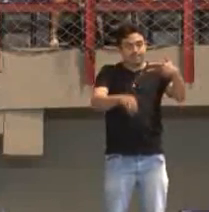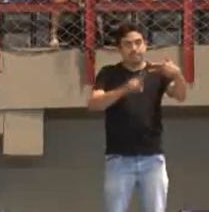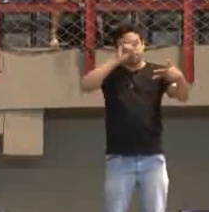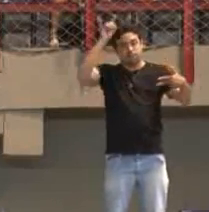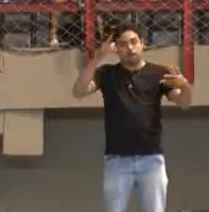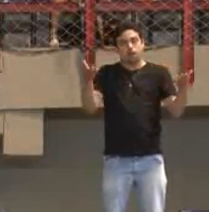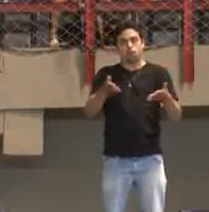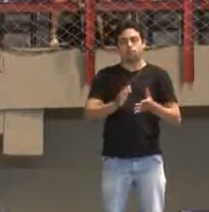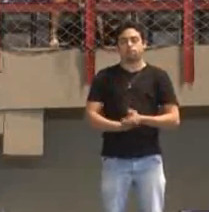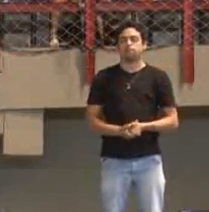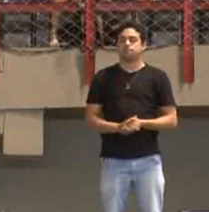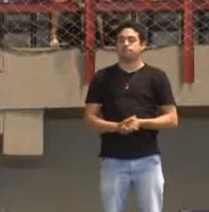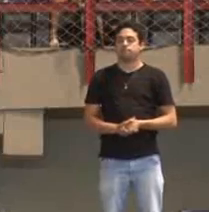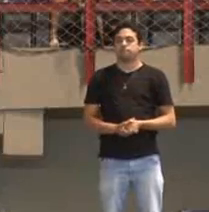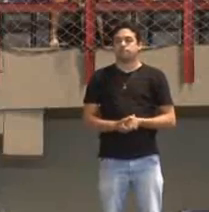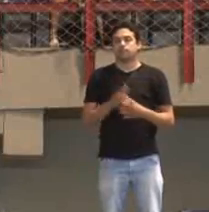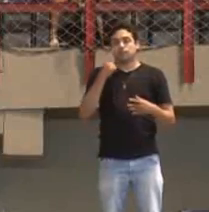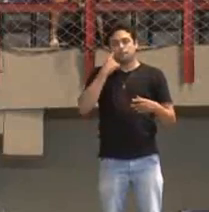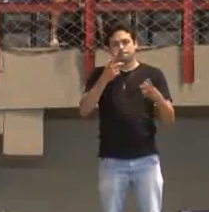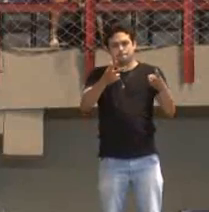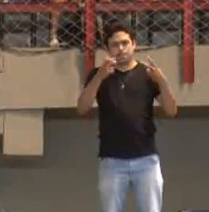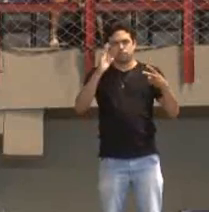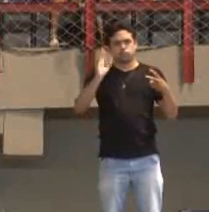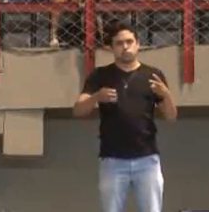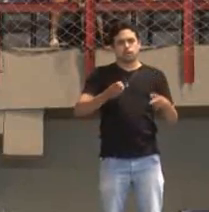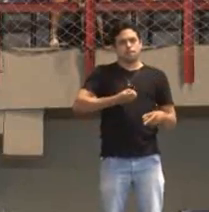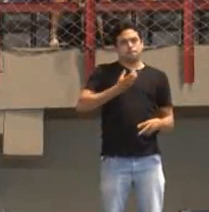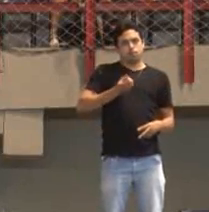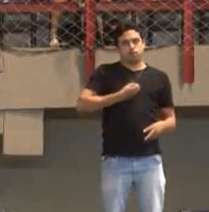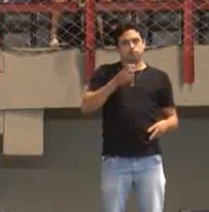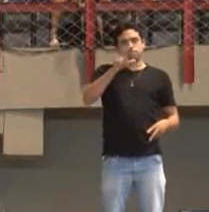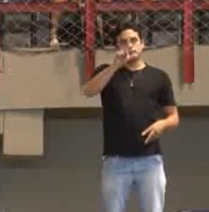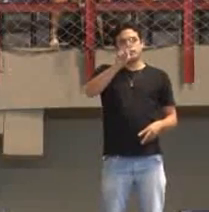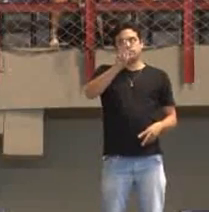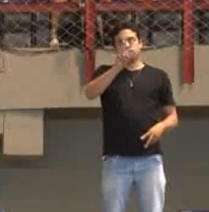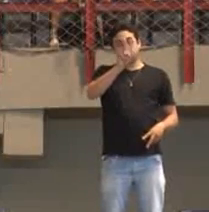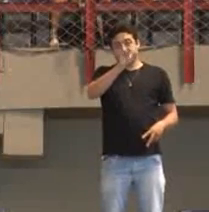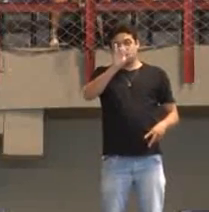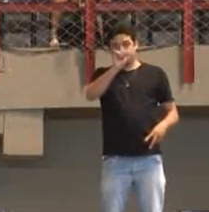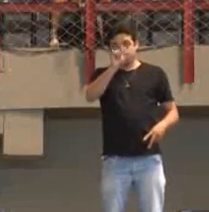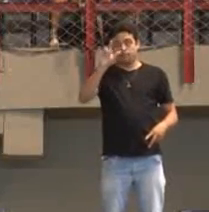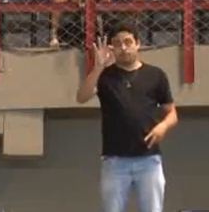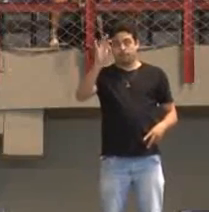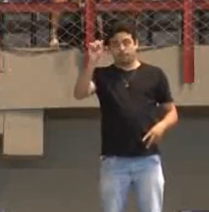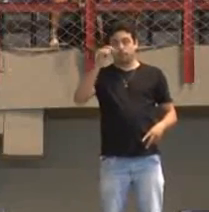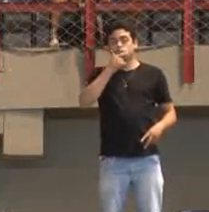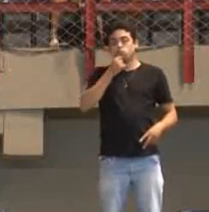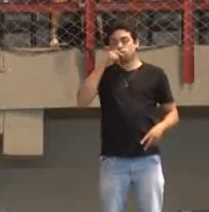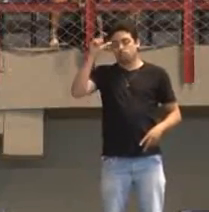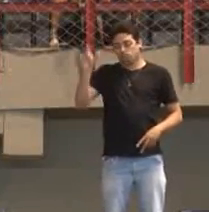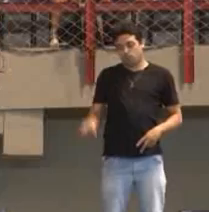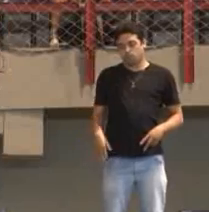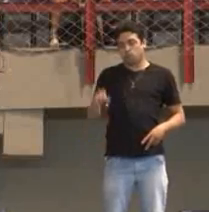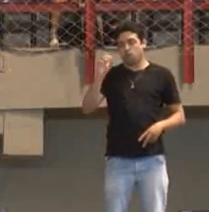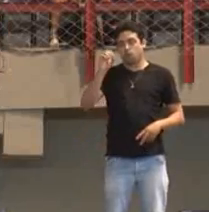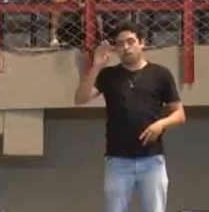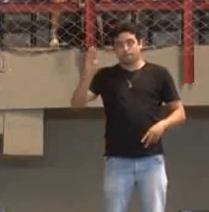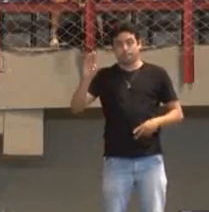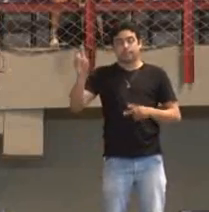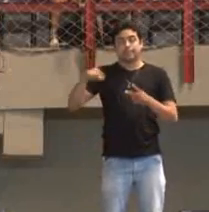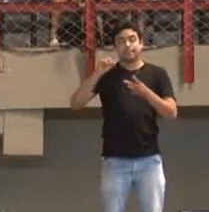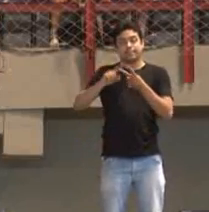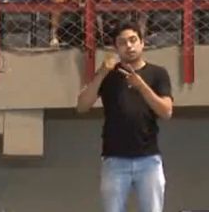agora. Considerando o poema Via Láctea, de Olavo Bilac, e analisando